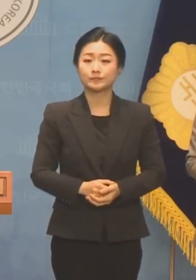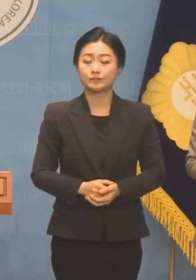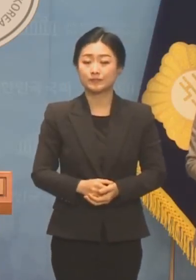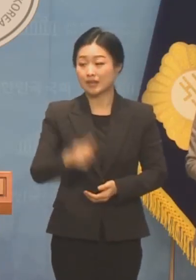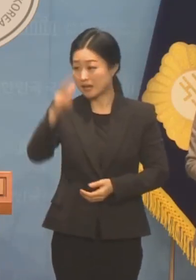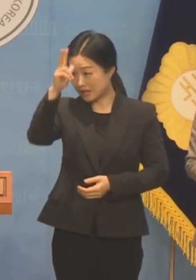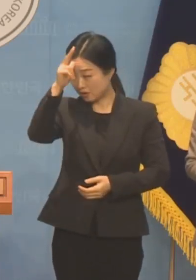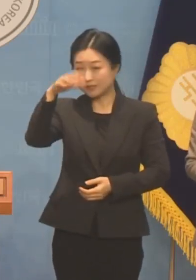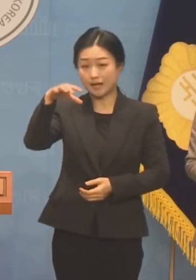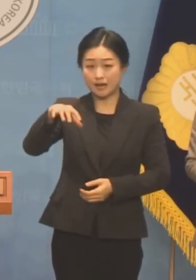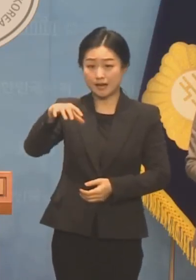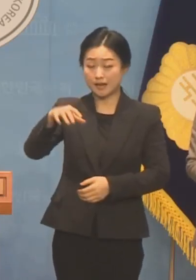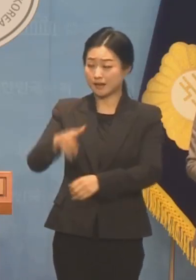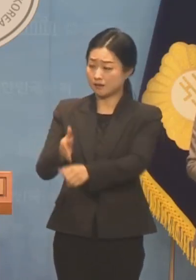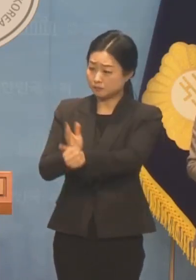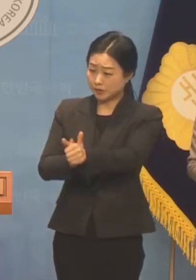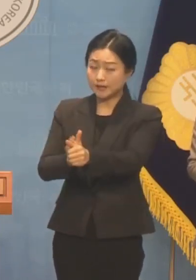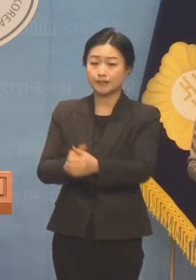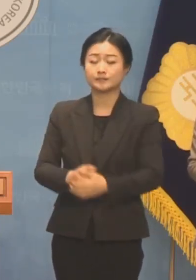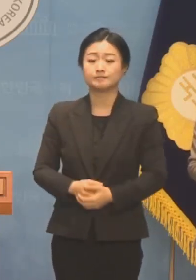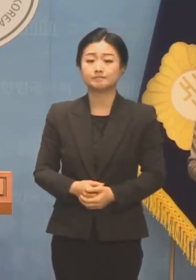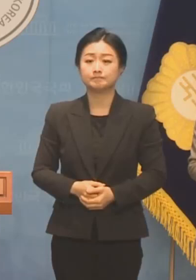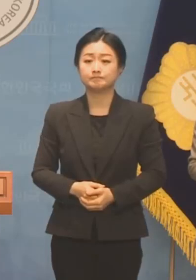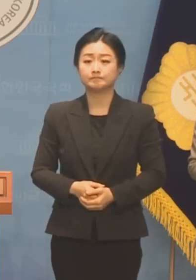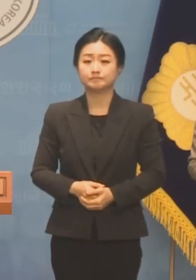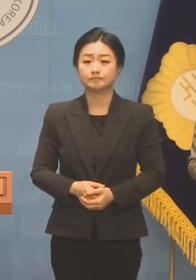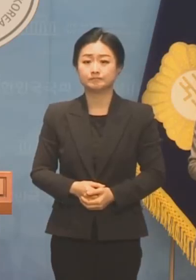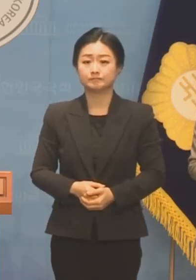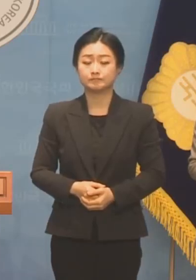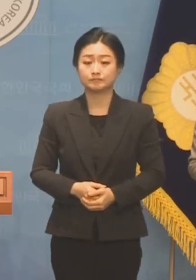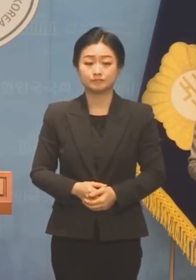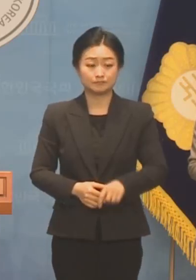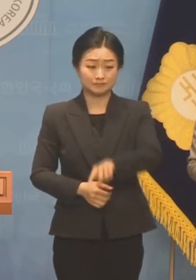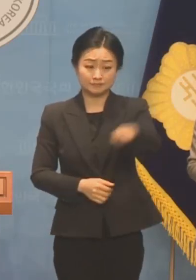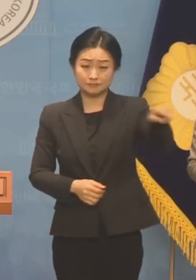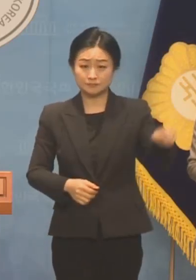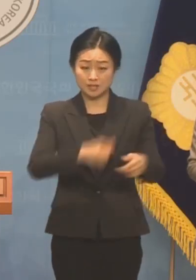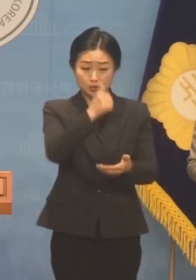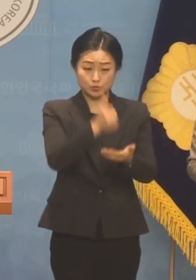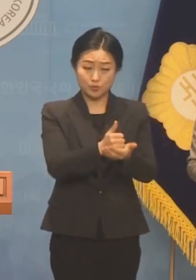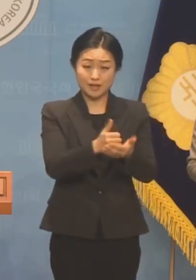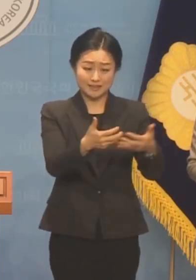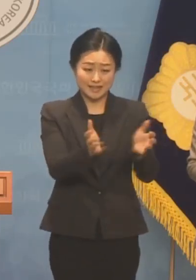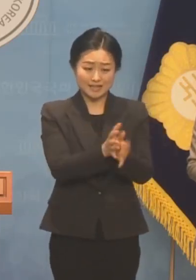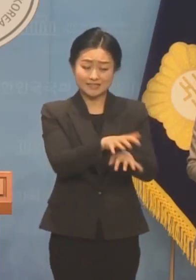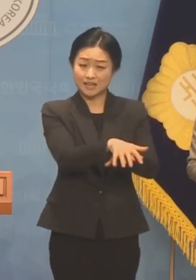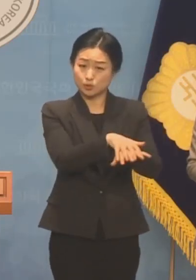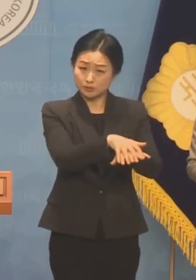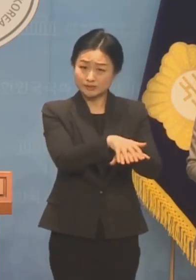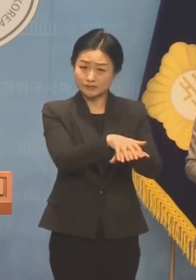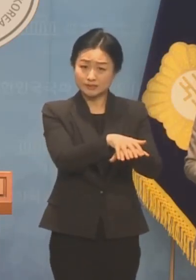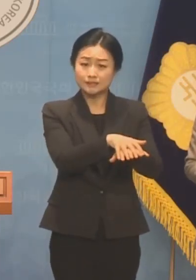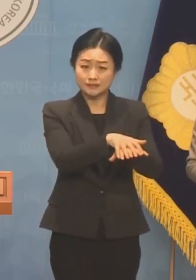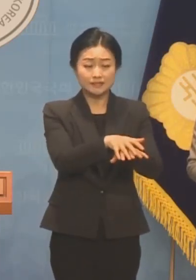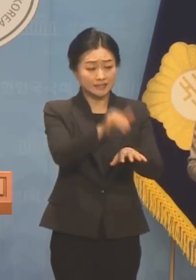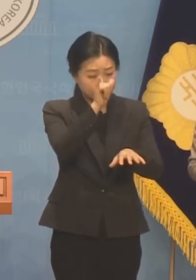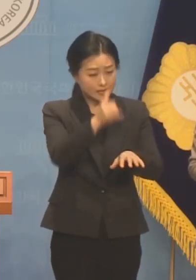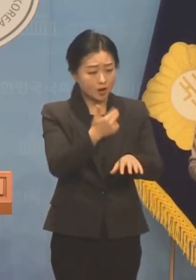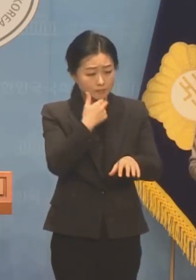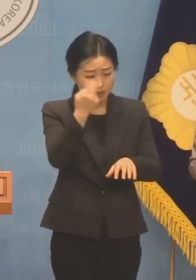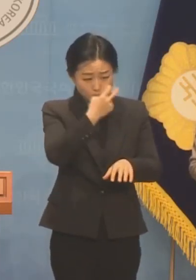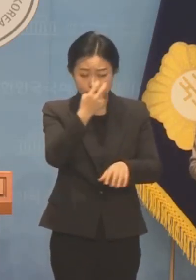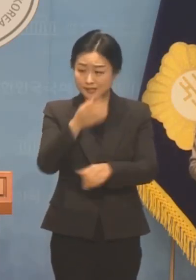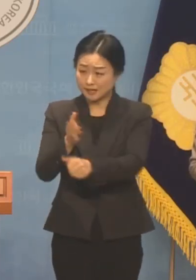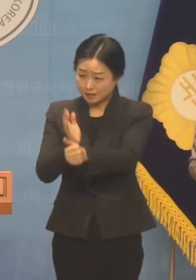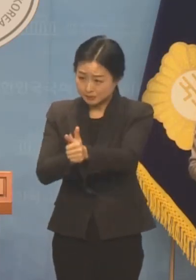수사기관과 사법당국에도 시급히 요청합니다. 이들이 범죄단체를 조직한 것이 아닌지 신속히